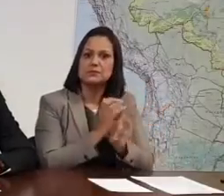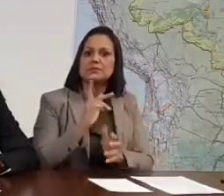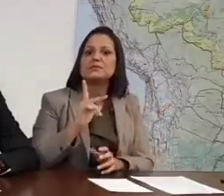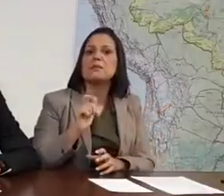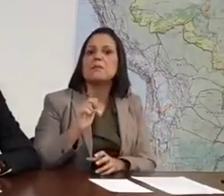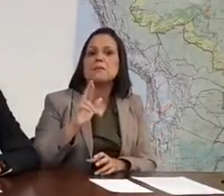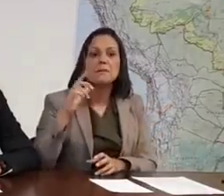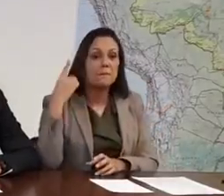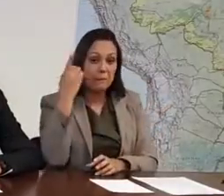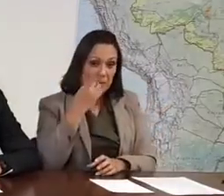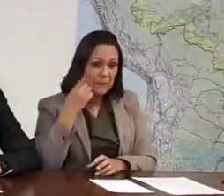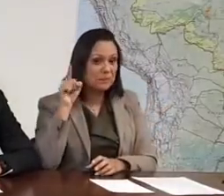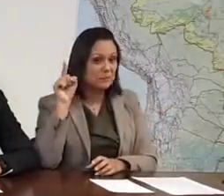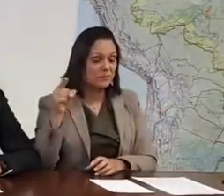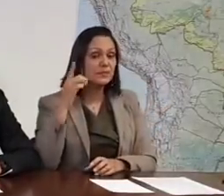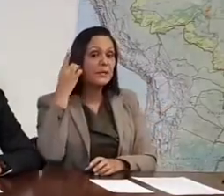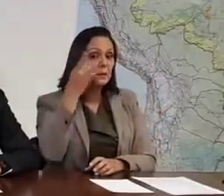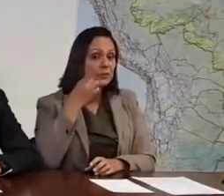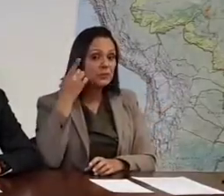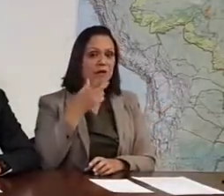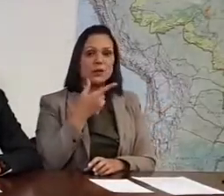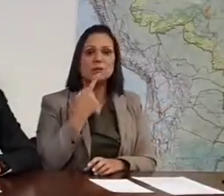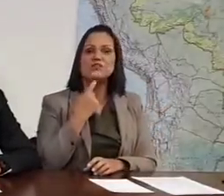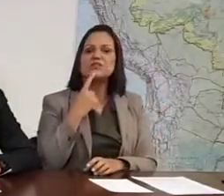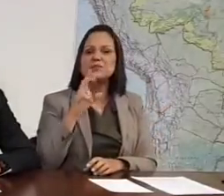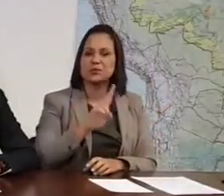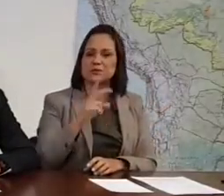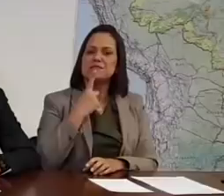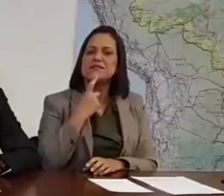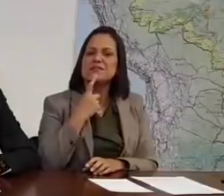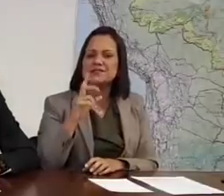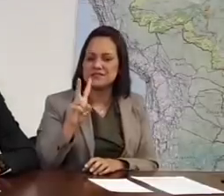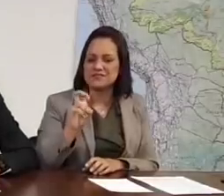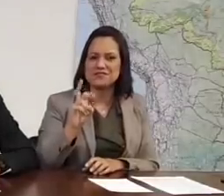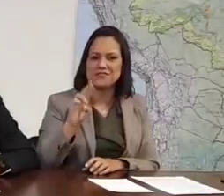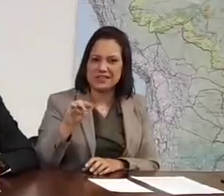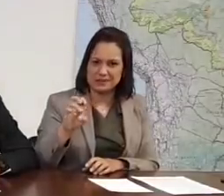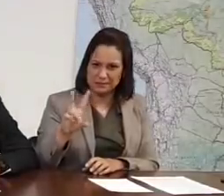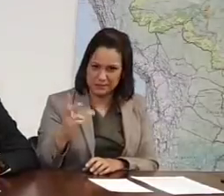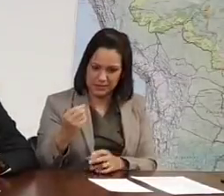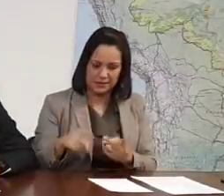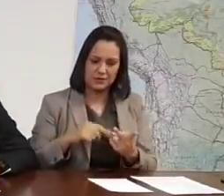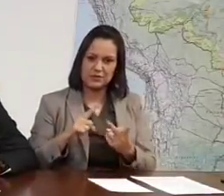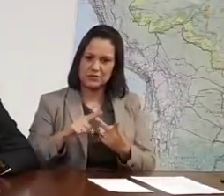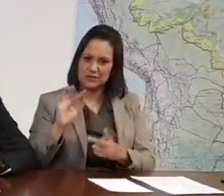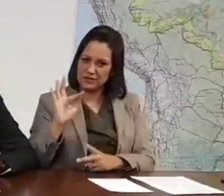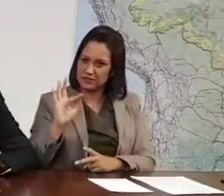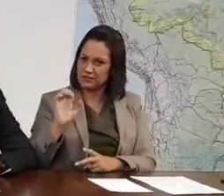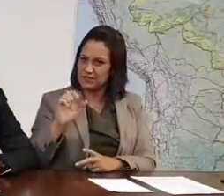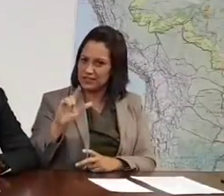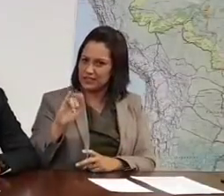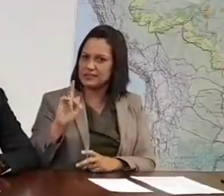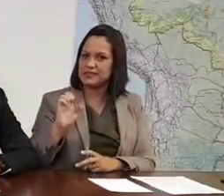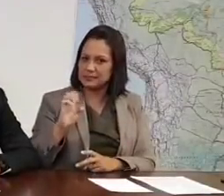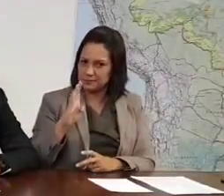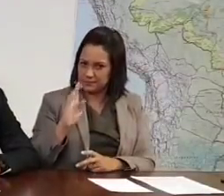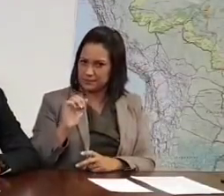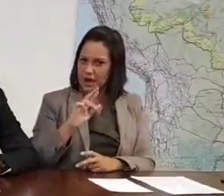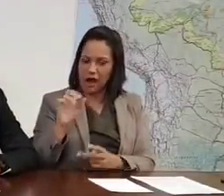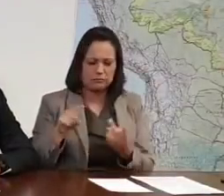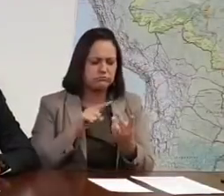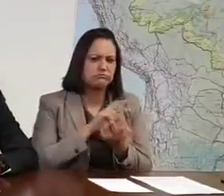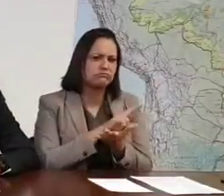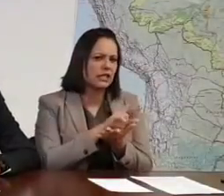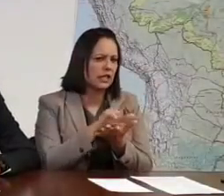deputado Vermelho, entre eles, né? Tinha o Felipe Barros também, tinha ali, quem mais não lembra aqui o nome aqui, tinha vários parlamentares lá. E